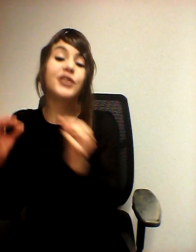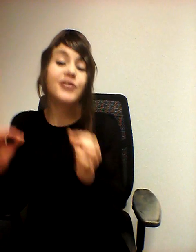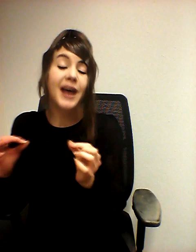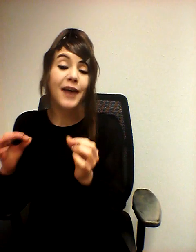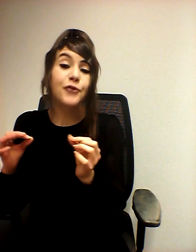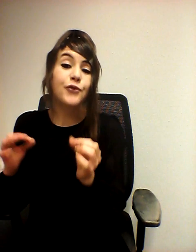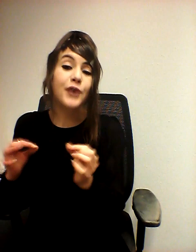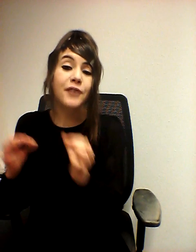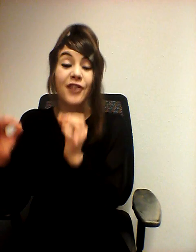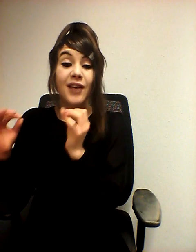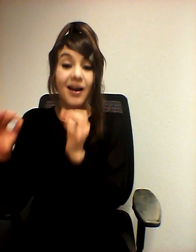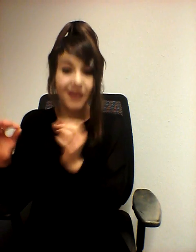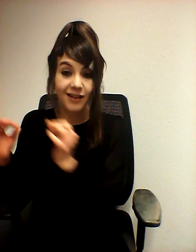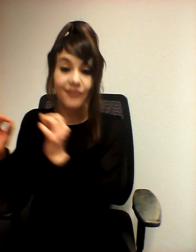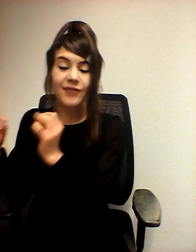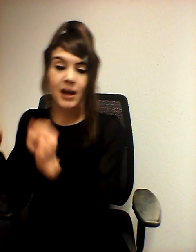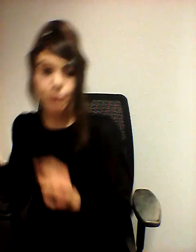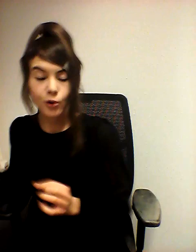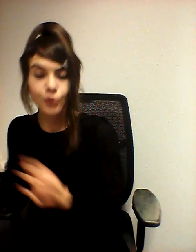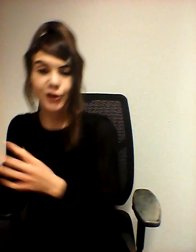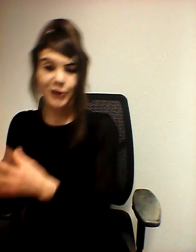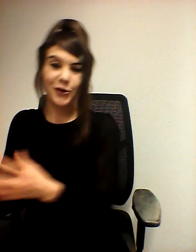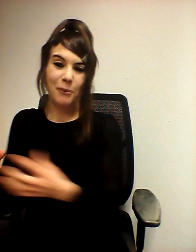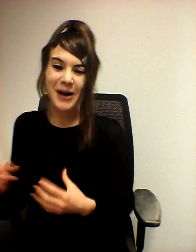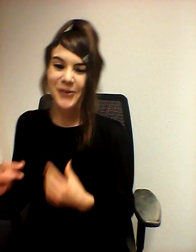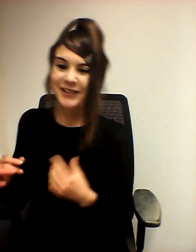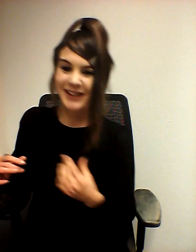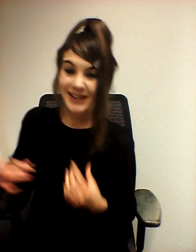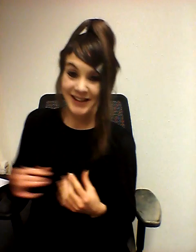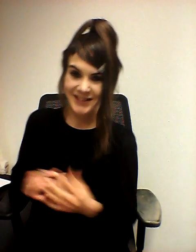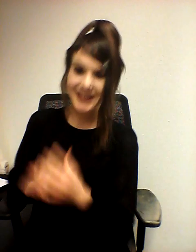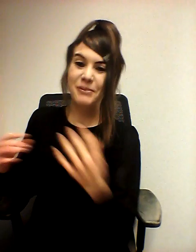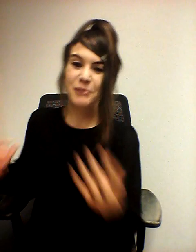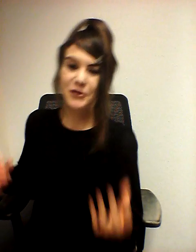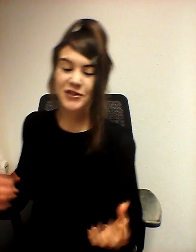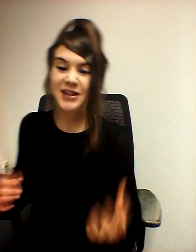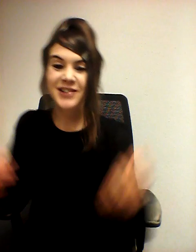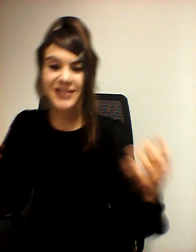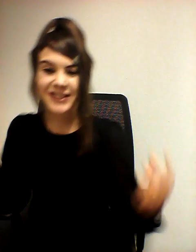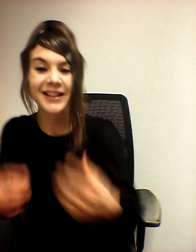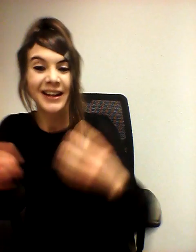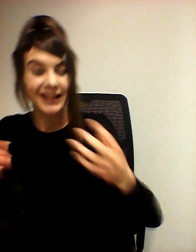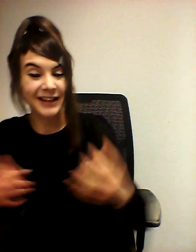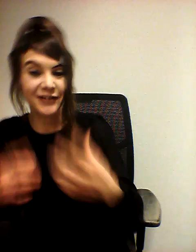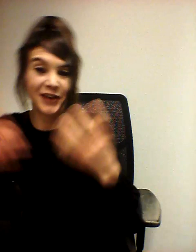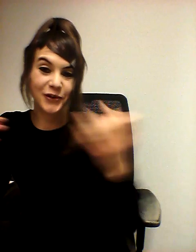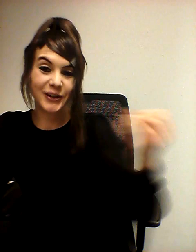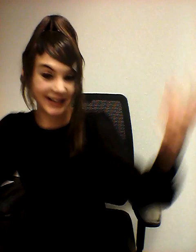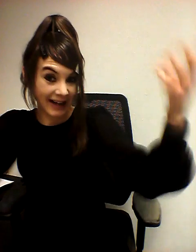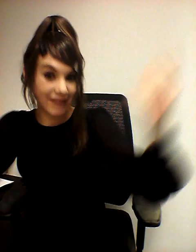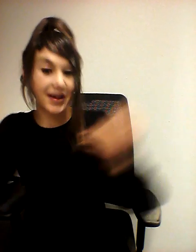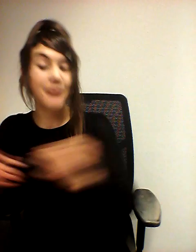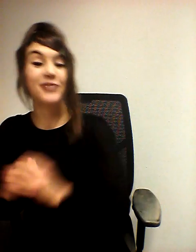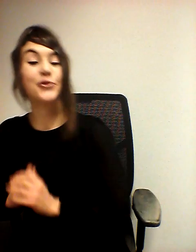de uitvoering van anabole, opbouwende en herstellende processen in en door je cellen, en we hebben het nu over